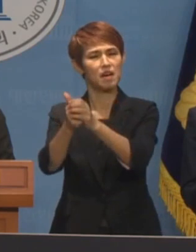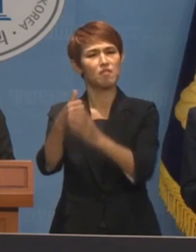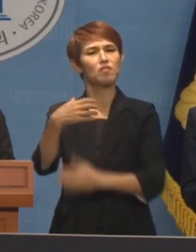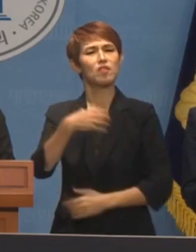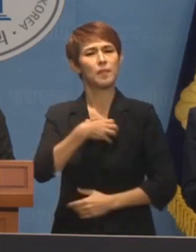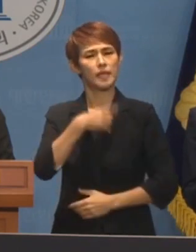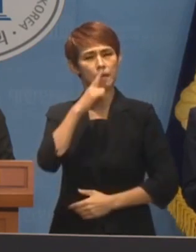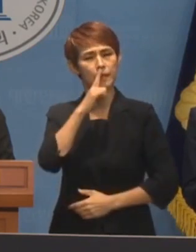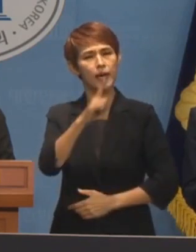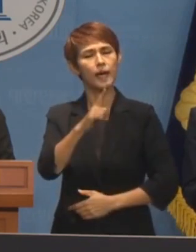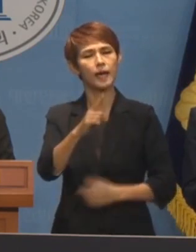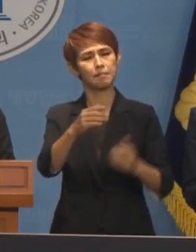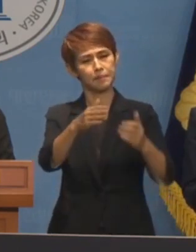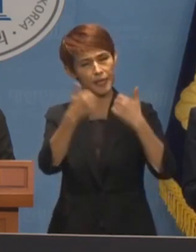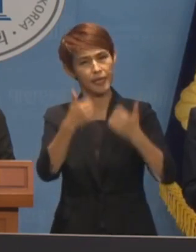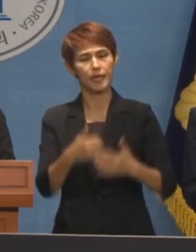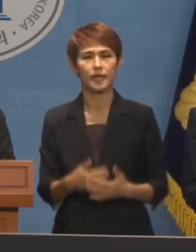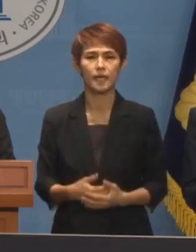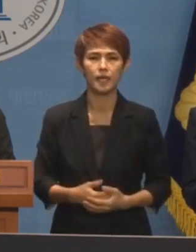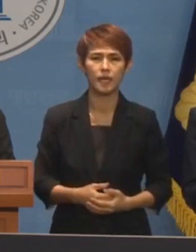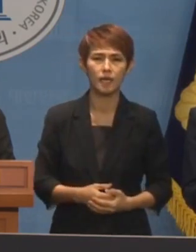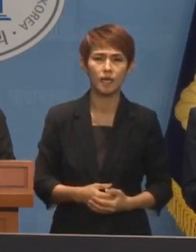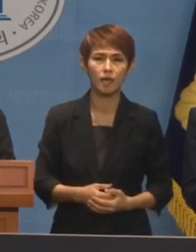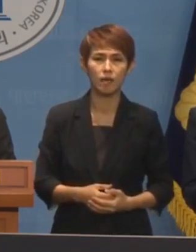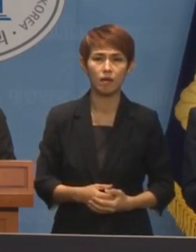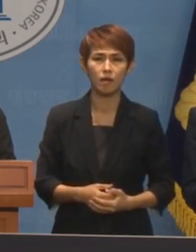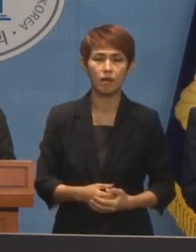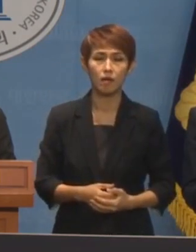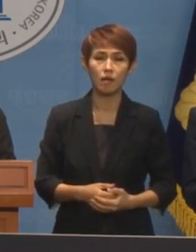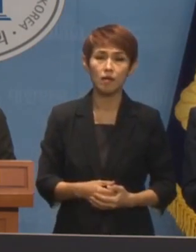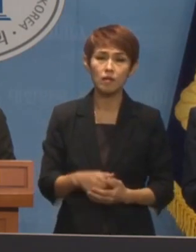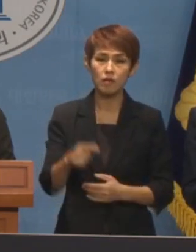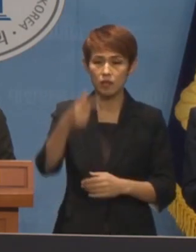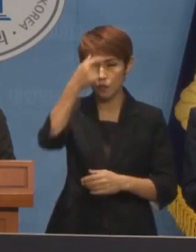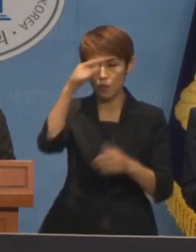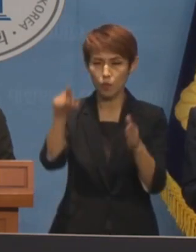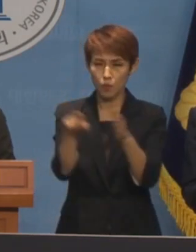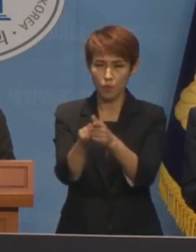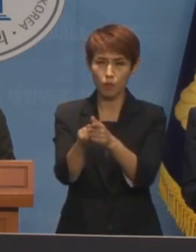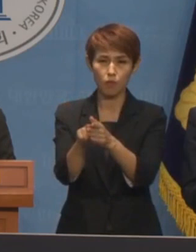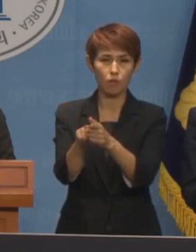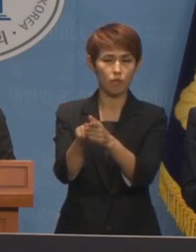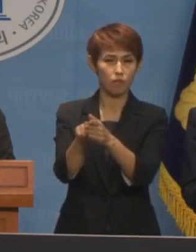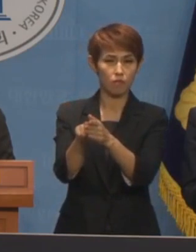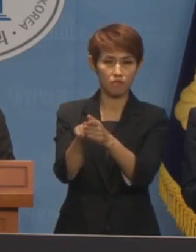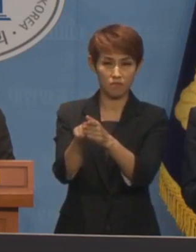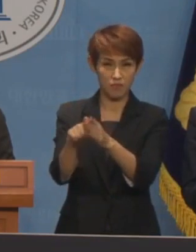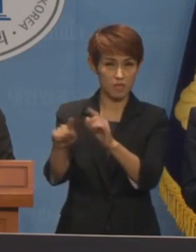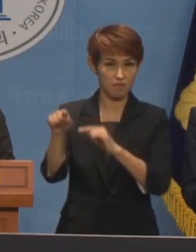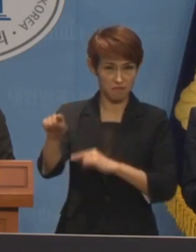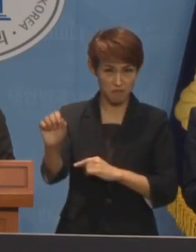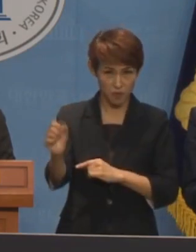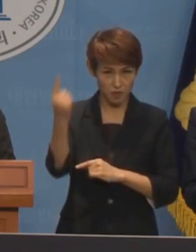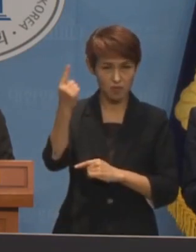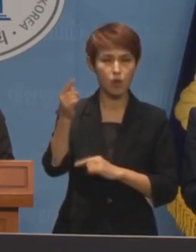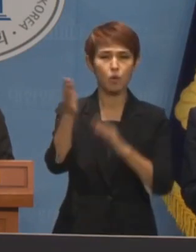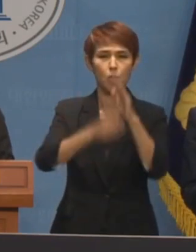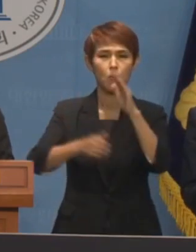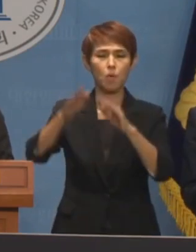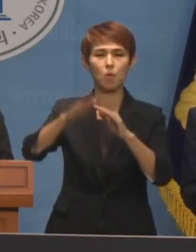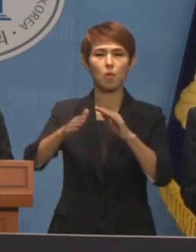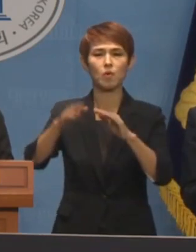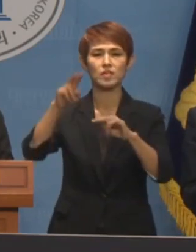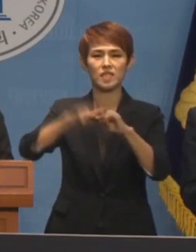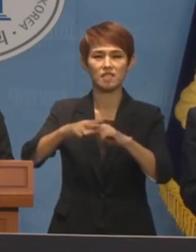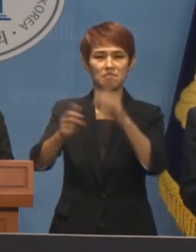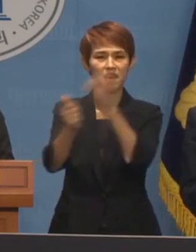위험하다는 차별적 발언을 했다. 그러나 이는 특정 종교 신념을 사유로 공직 임명을 제한해야 한다는